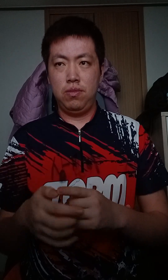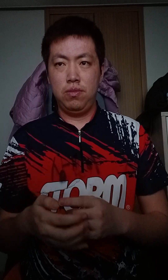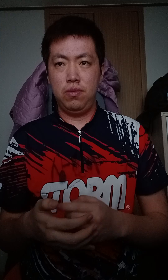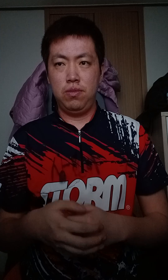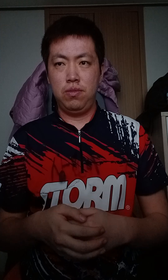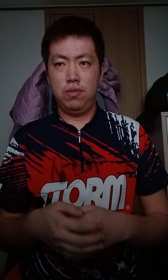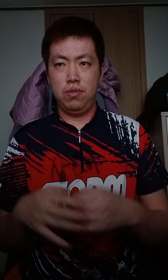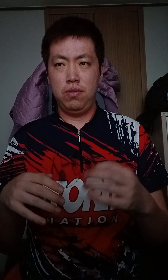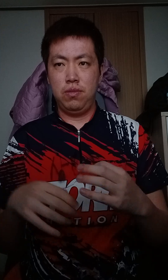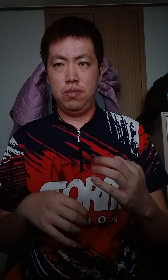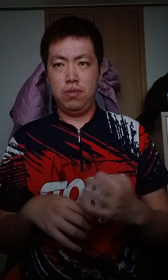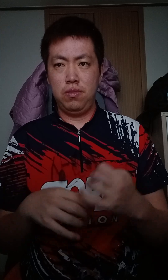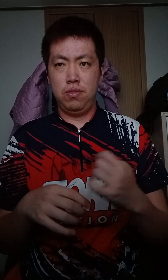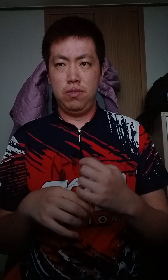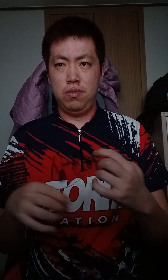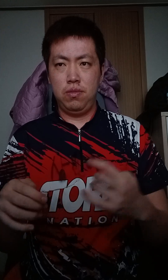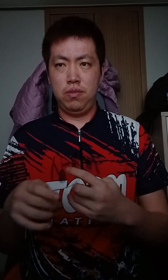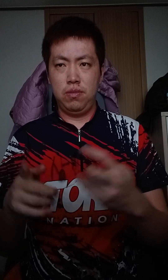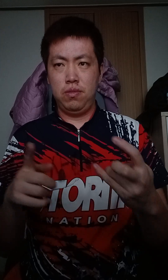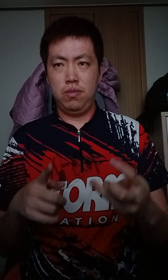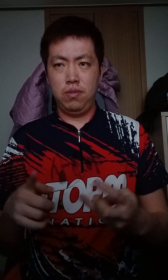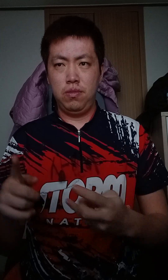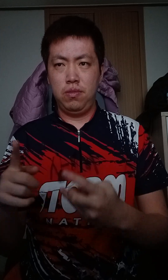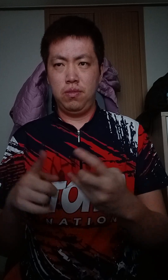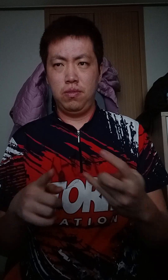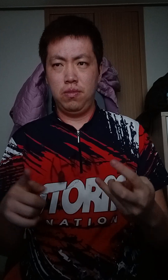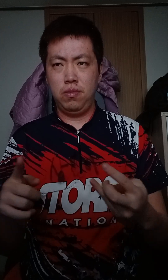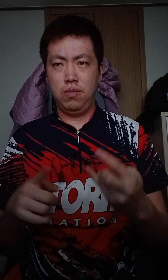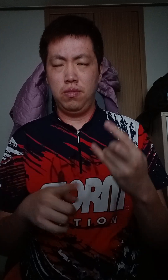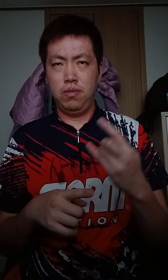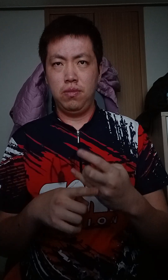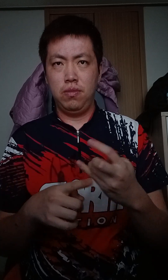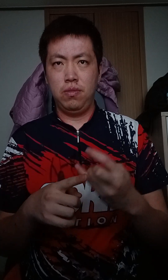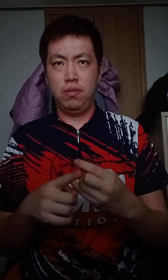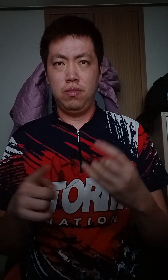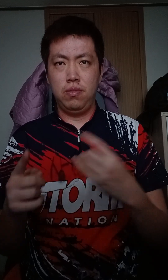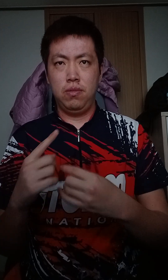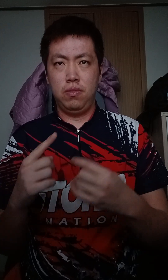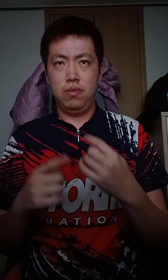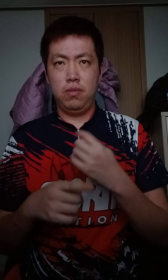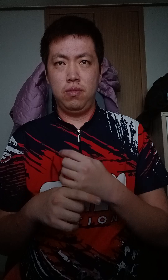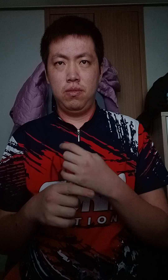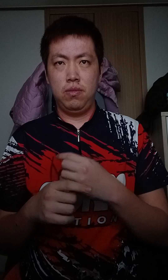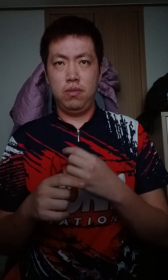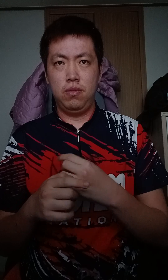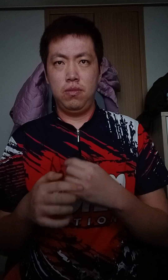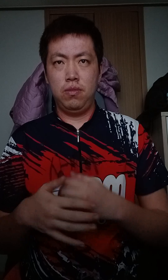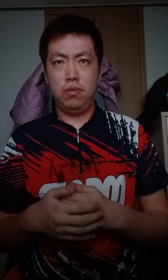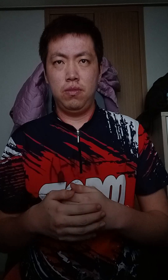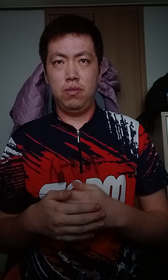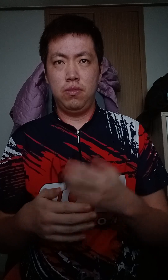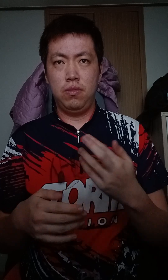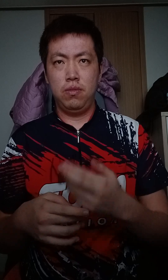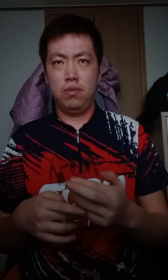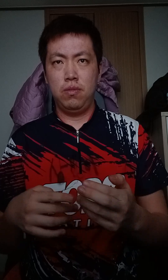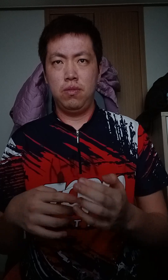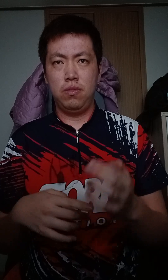편의시설 하나가 배제됨으로써 이렇게 밖으로 내몰아야 되는 그 상황이 좀 이해가 안